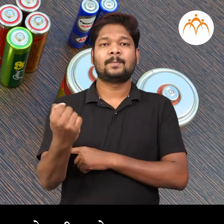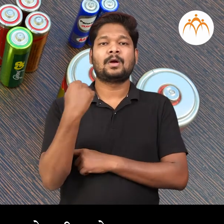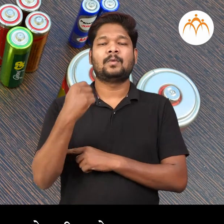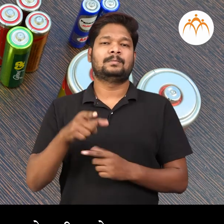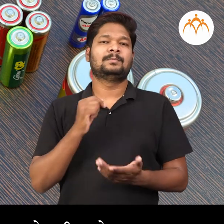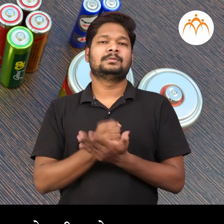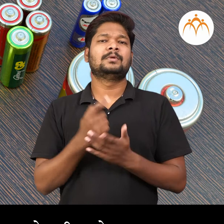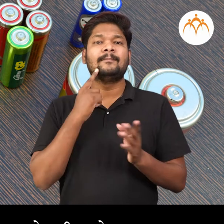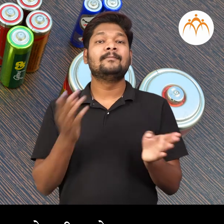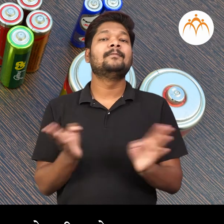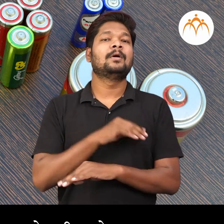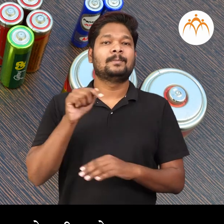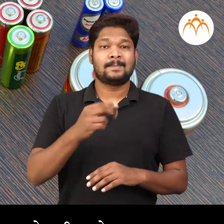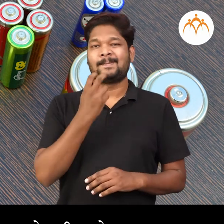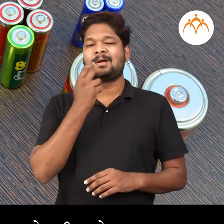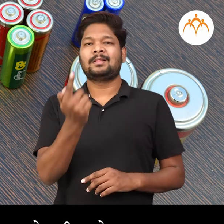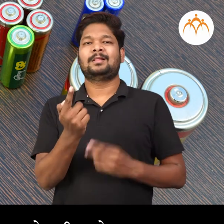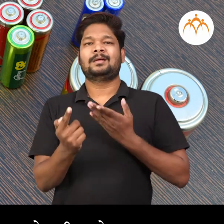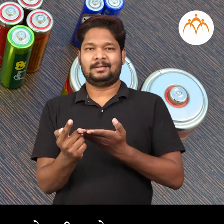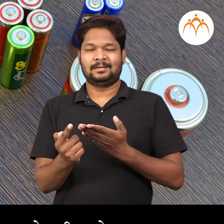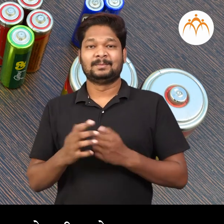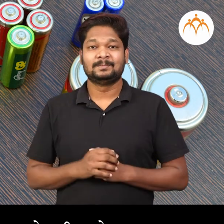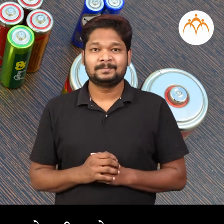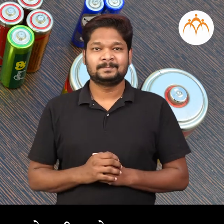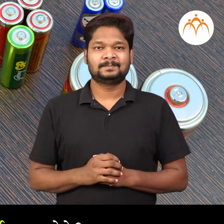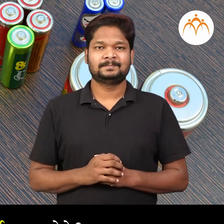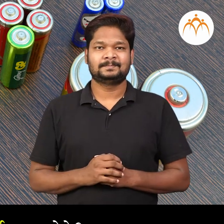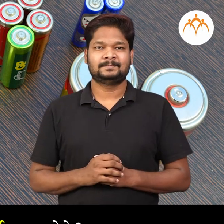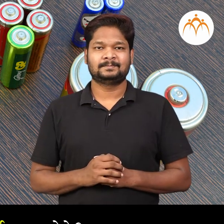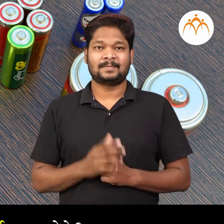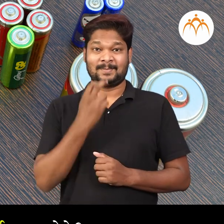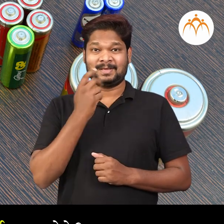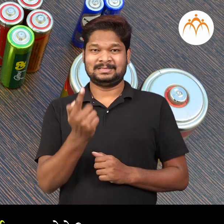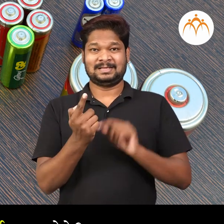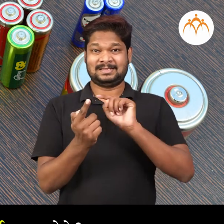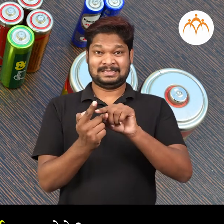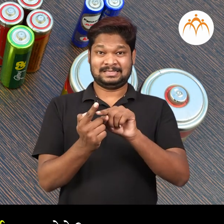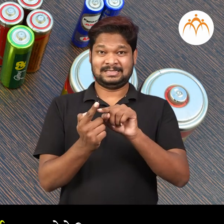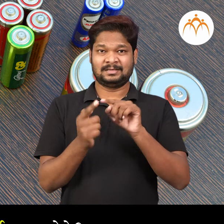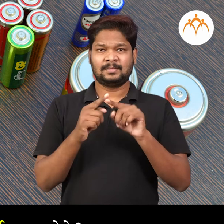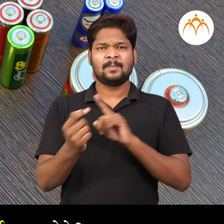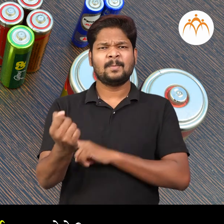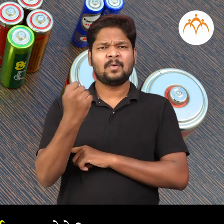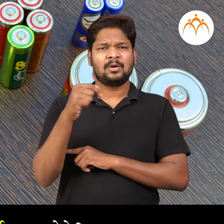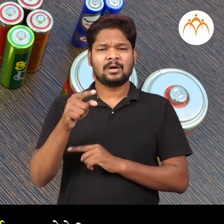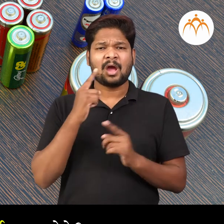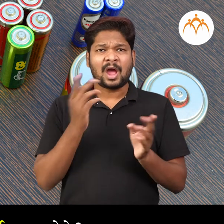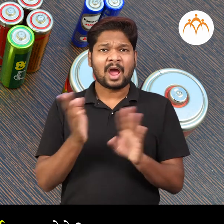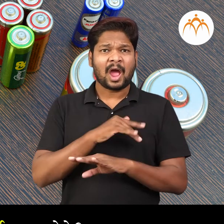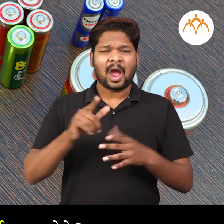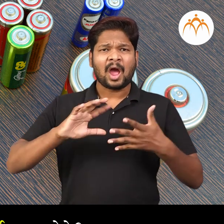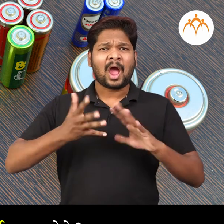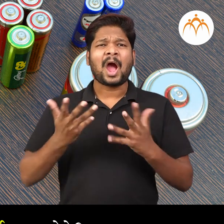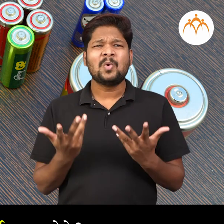विद्युत - अरुण जेतली ने कि - मध्य ही मुरझा लुट